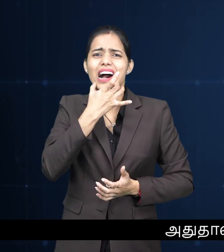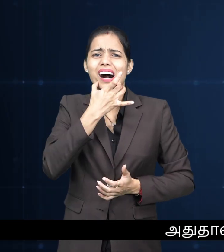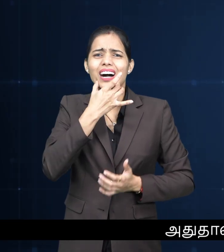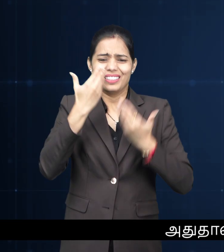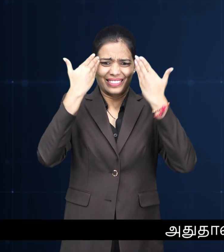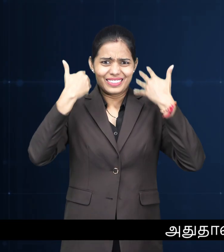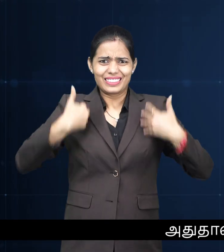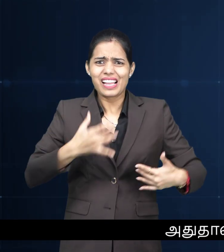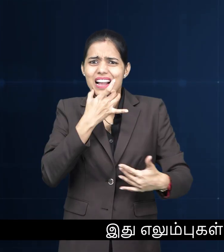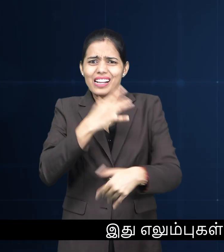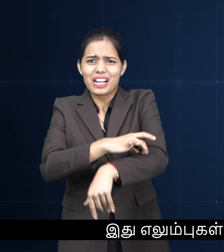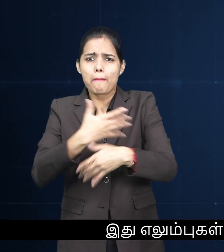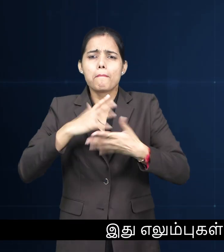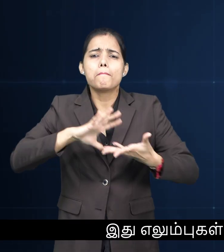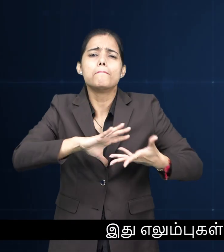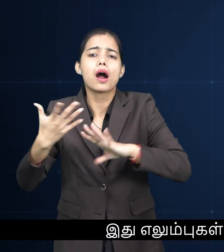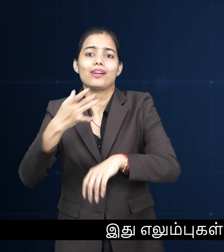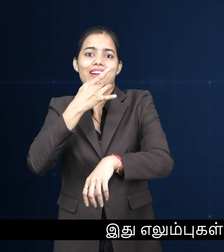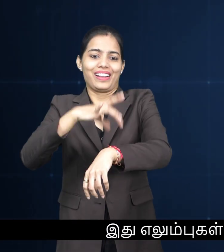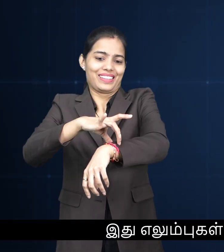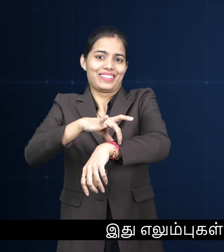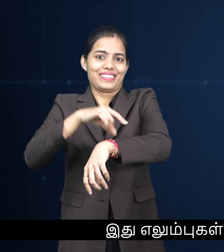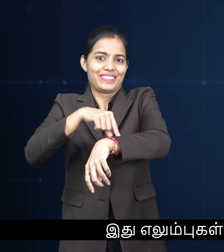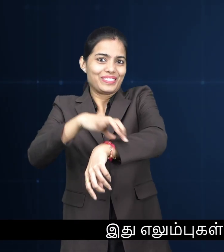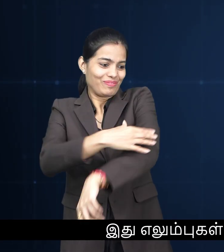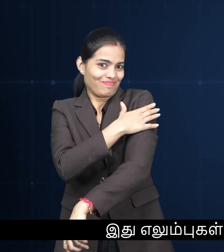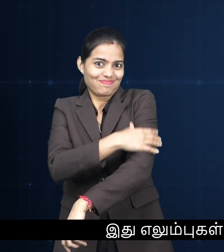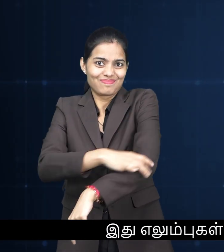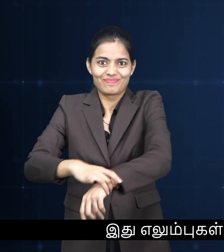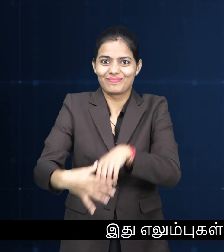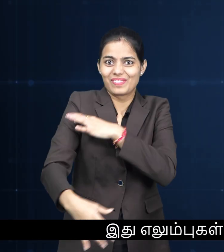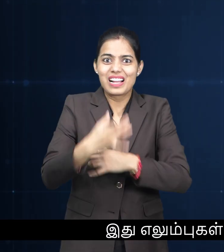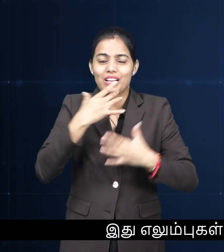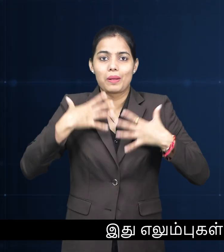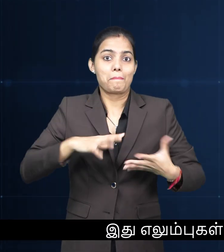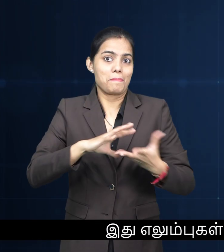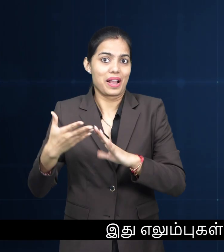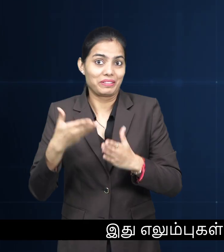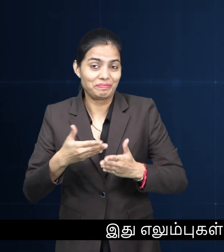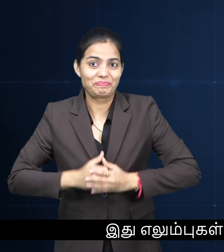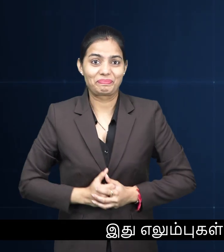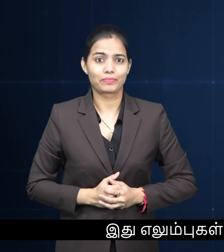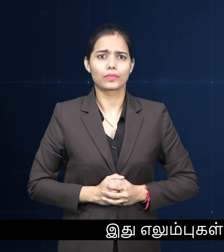அதுதான் எலும்பு மண்டலம். இது எலும்புகள் மற்றும் தசைகளால் ஆனது.